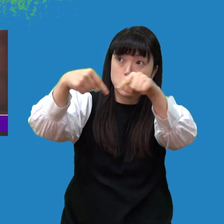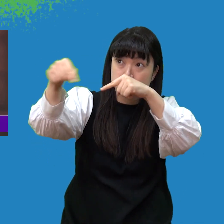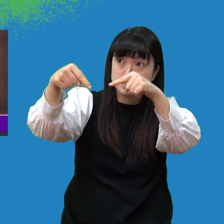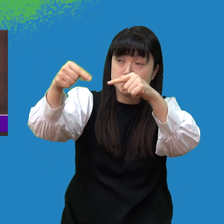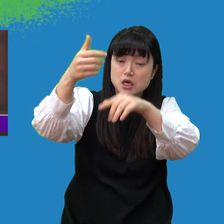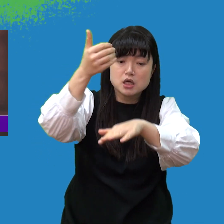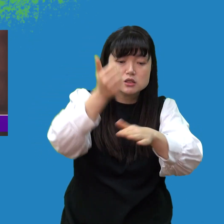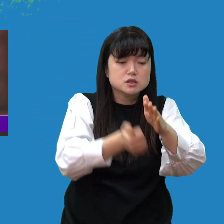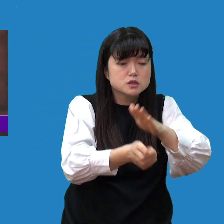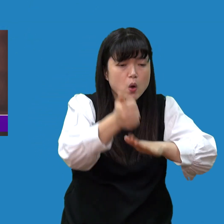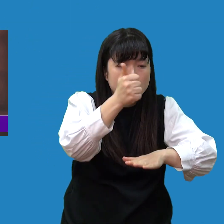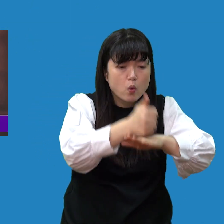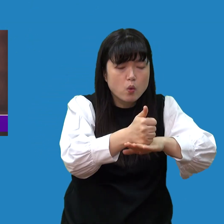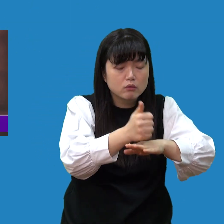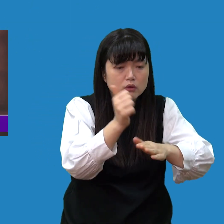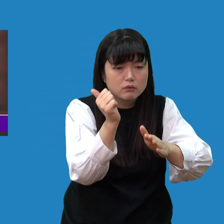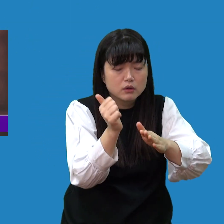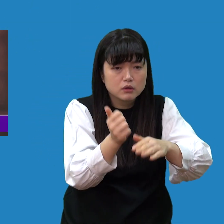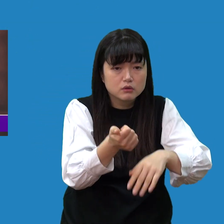통치의 성공을 무엇보다